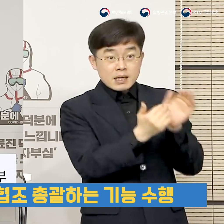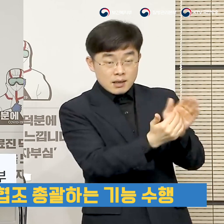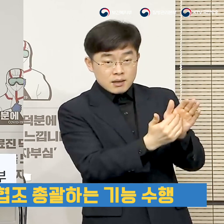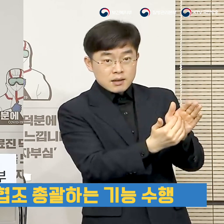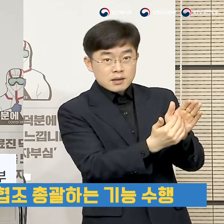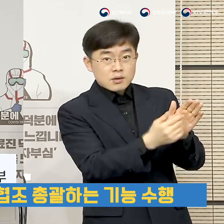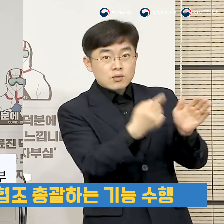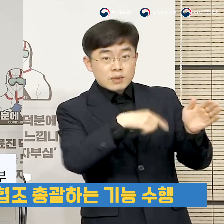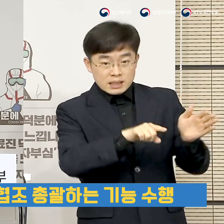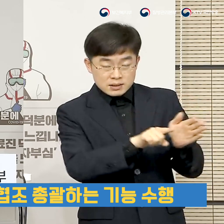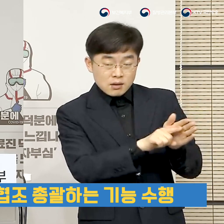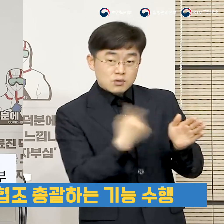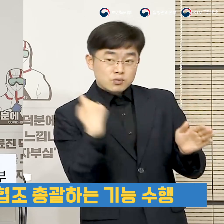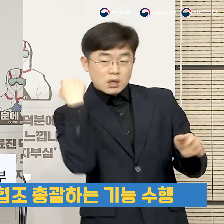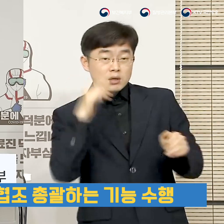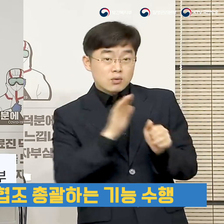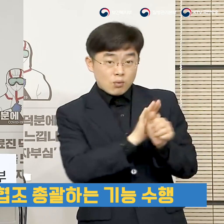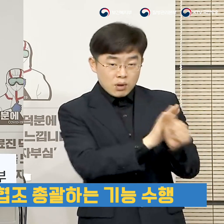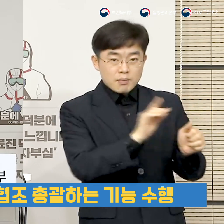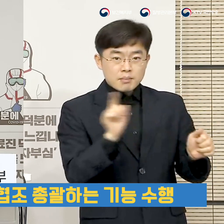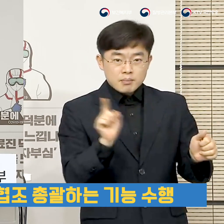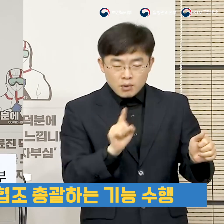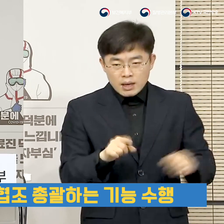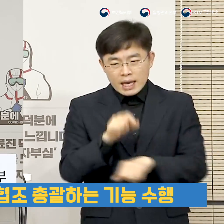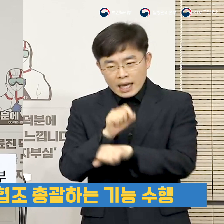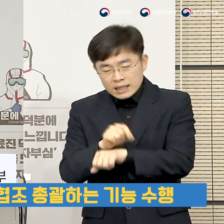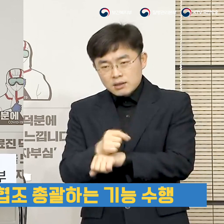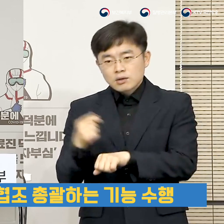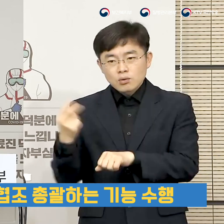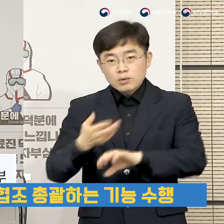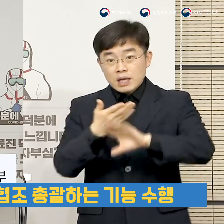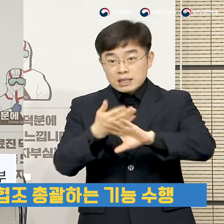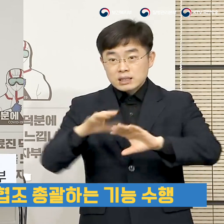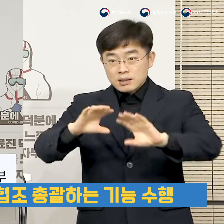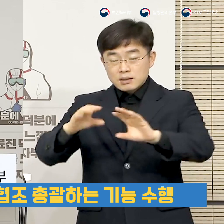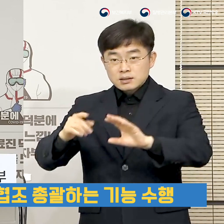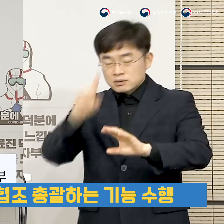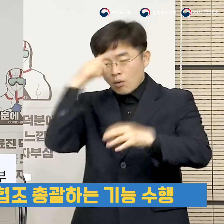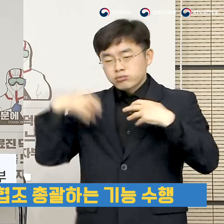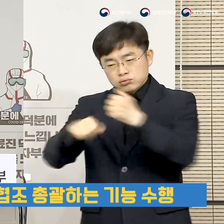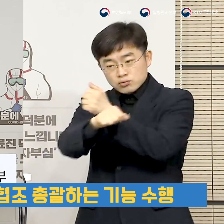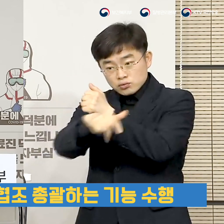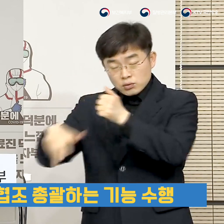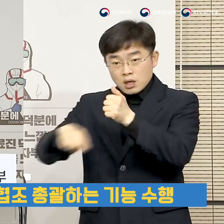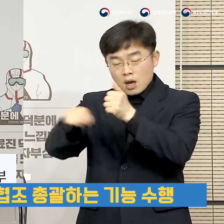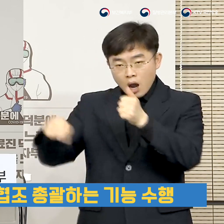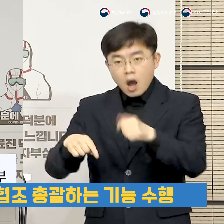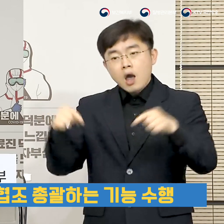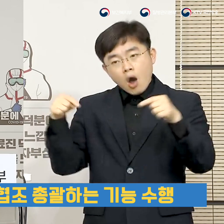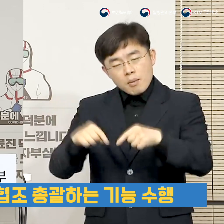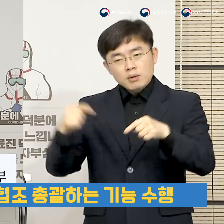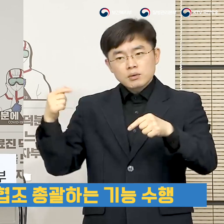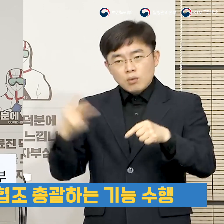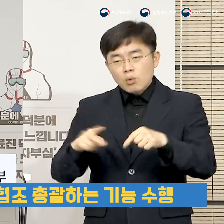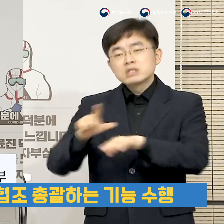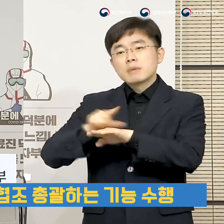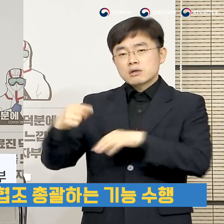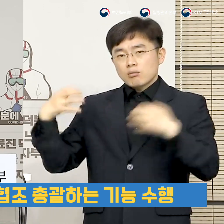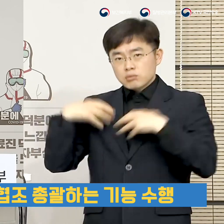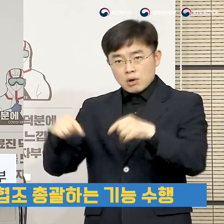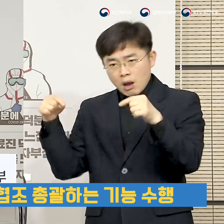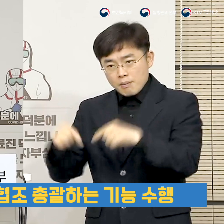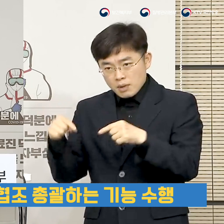이 기반을 조성하기 위한 조치들과 다른 부처들의 협업, 지자체하고의 협조 등을 총괄하는 기능을